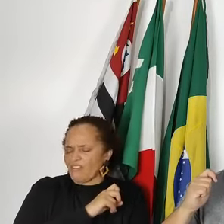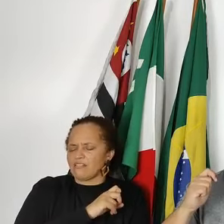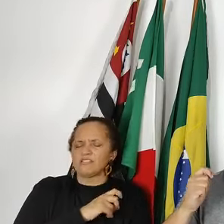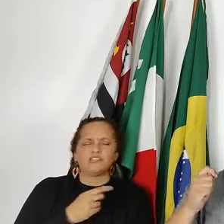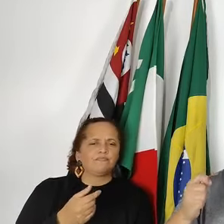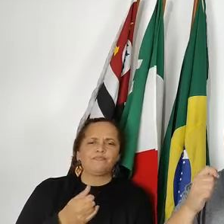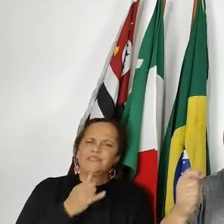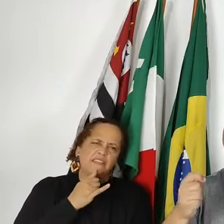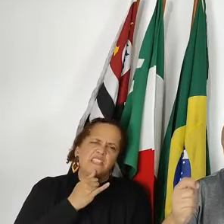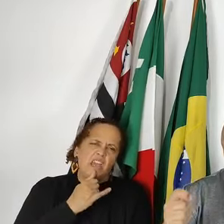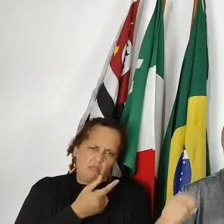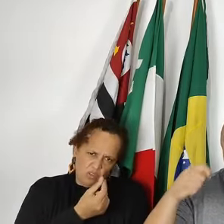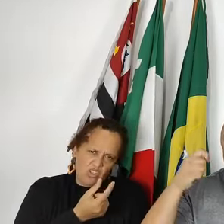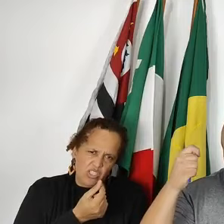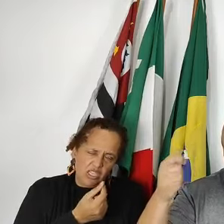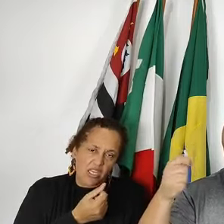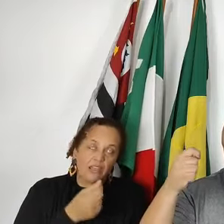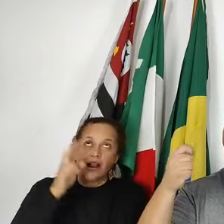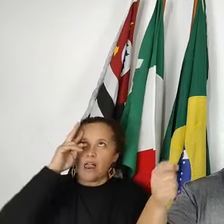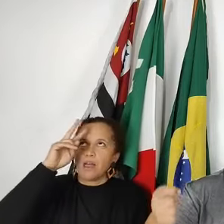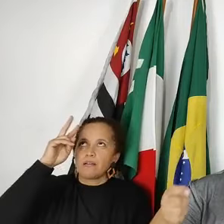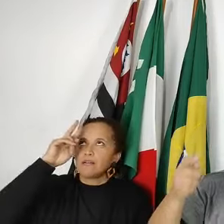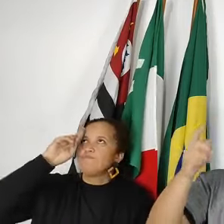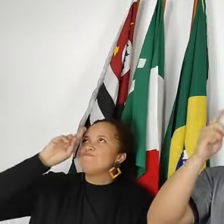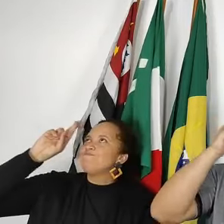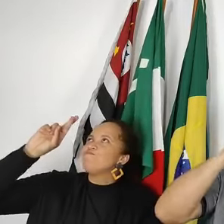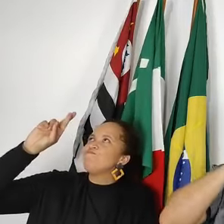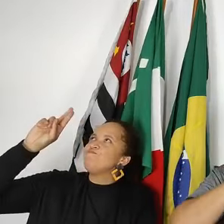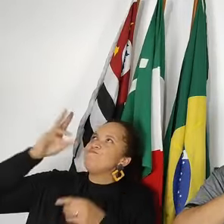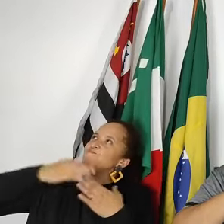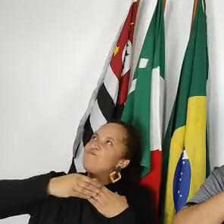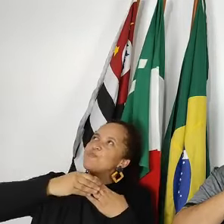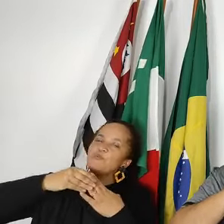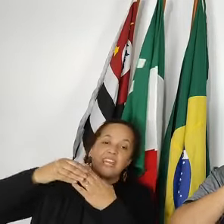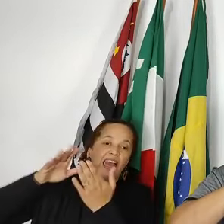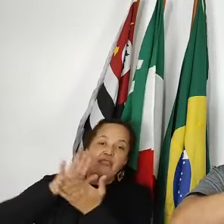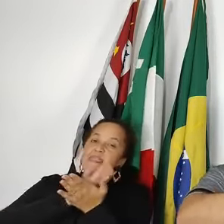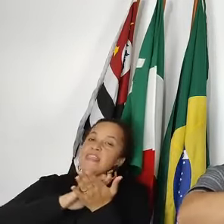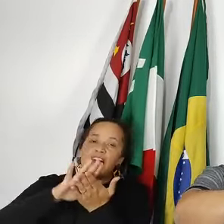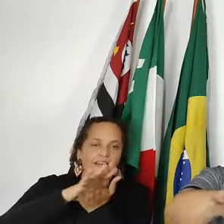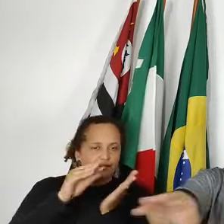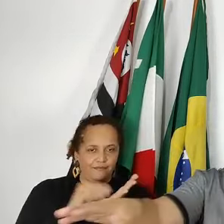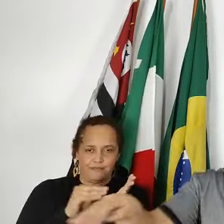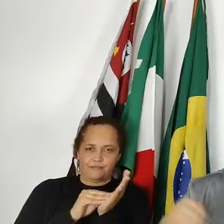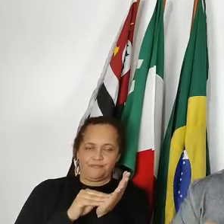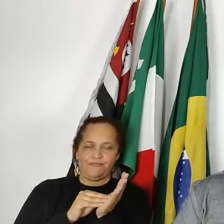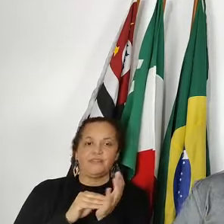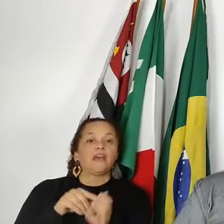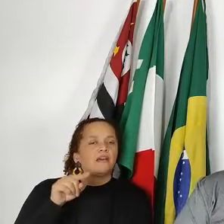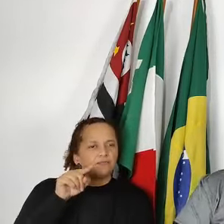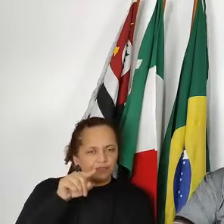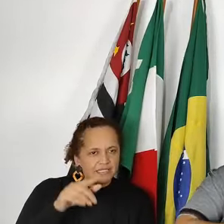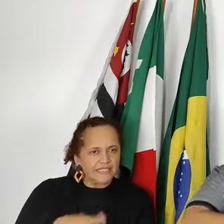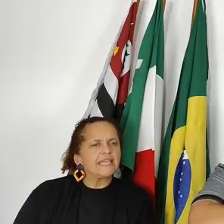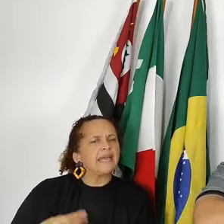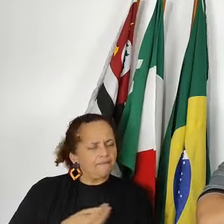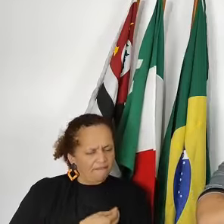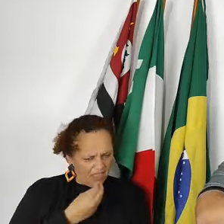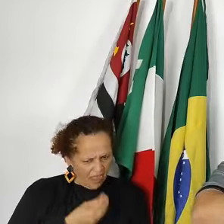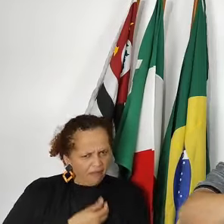lembrar: o Senhor é meu pastor, nada vai me faltar. Aí você vai trazer sua mente. A situação está te